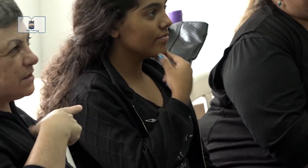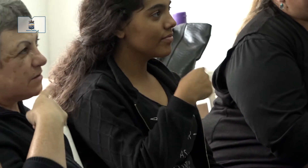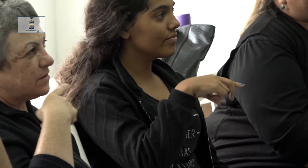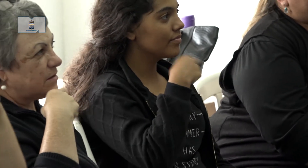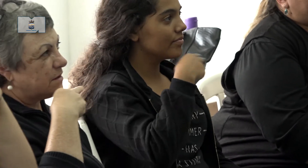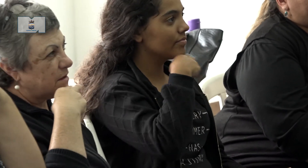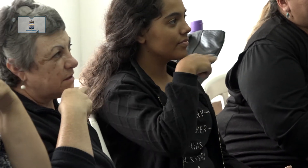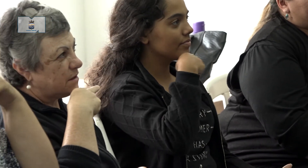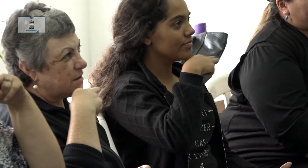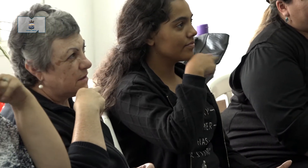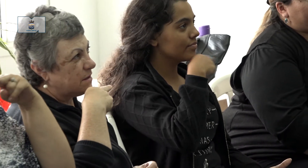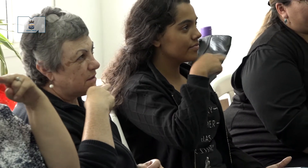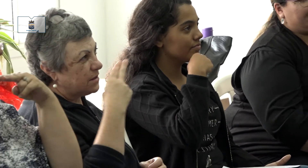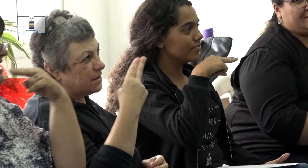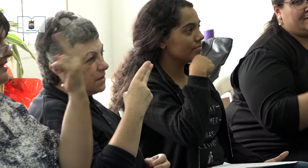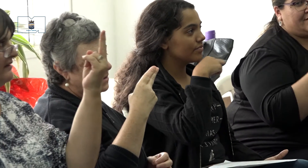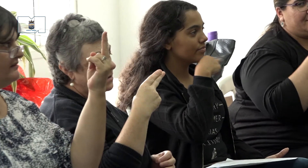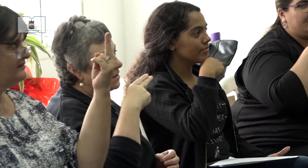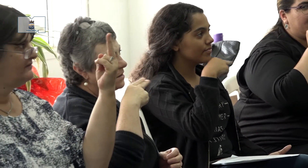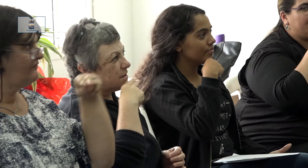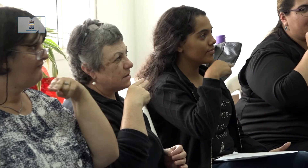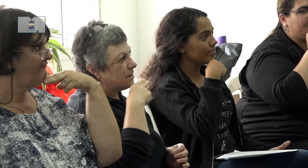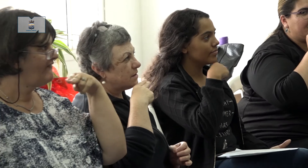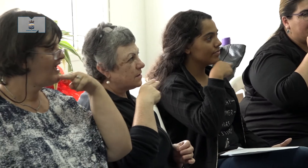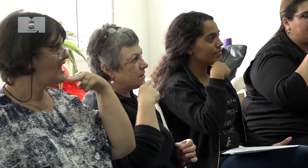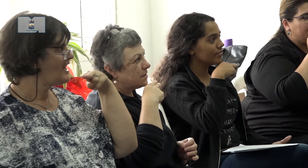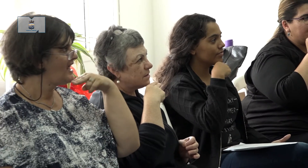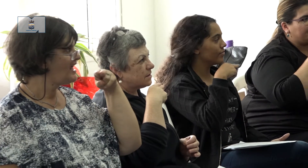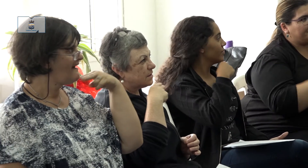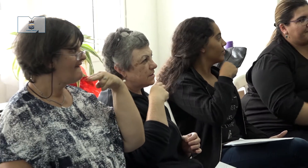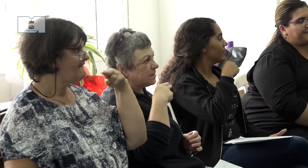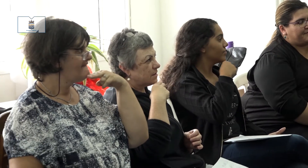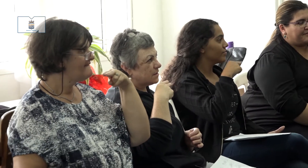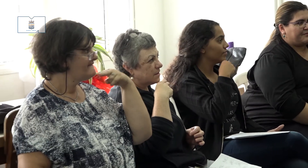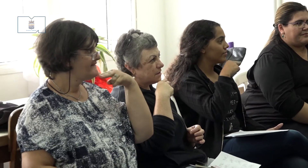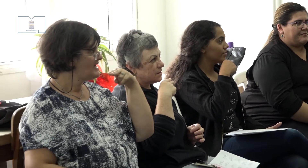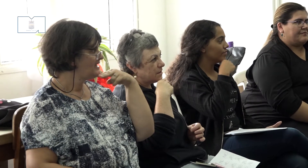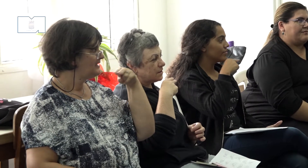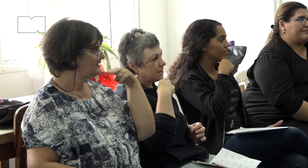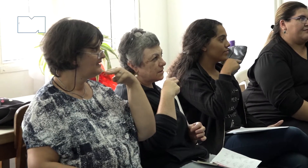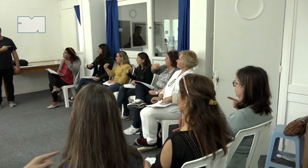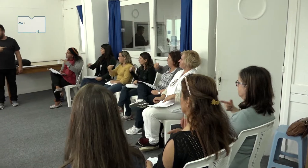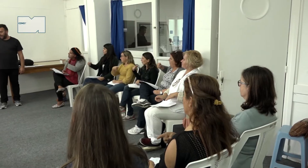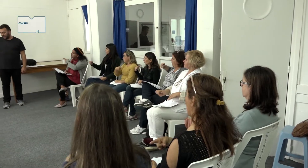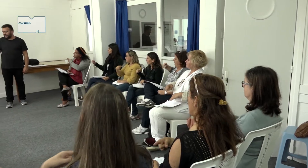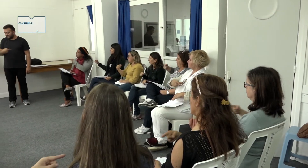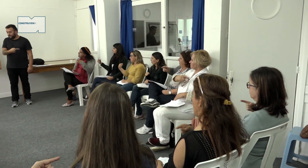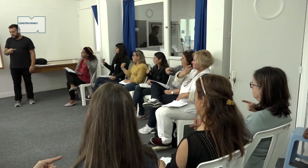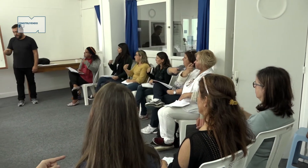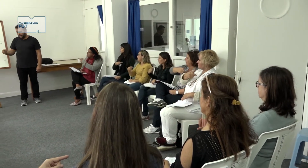realmente orgullosos. Es una apuesta muy importante de la Intendencia y que tiene nosotros nos hemos apoyado en